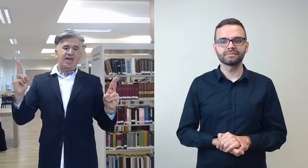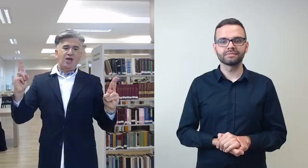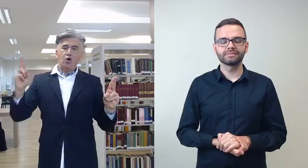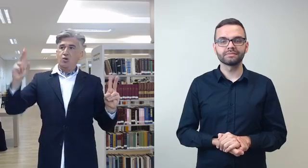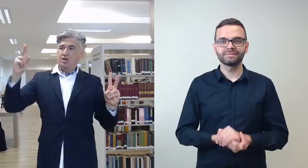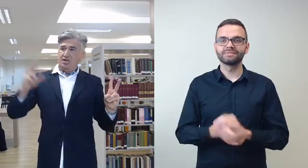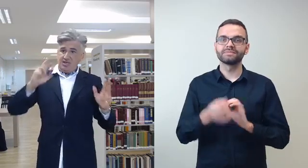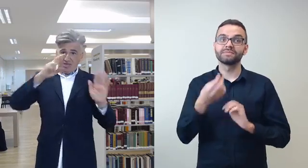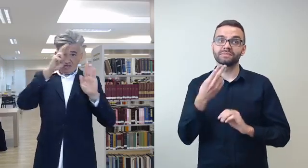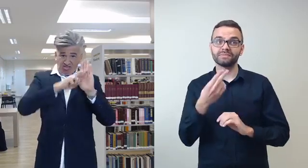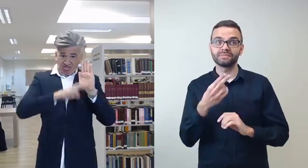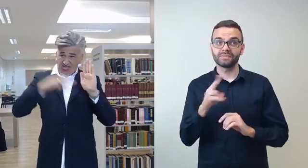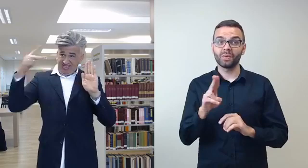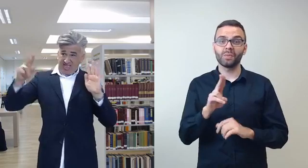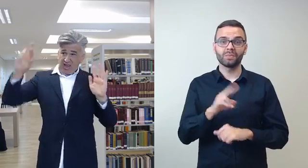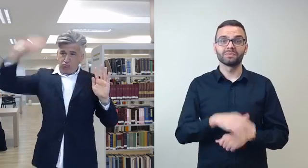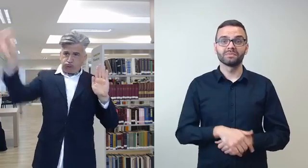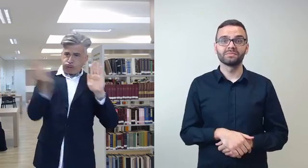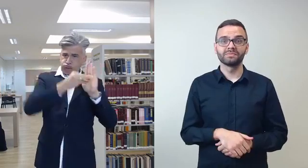tá? Ou,